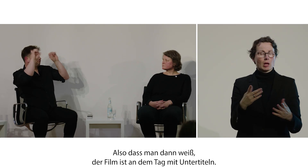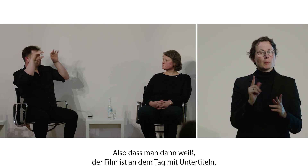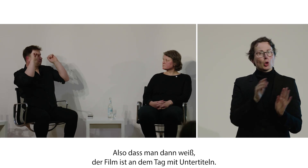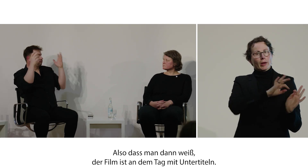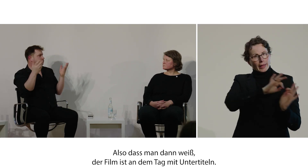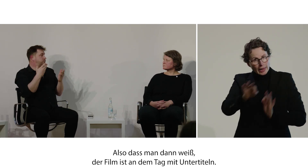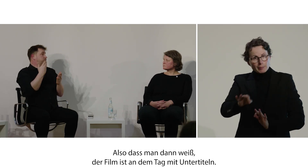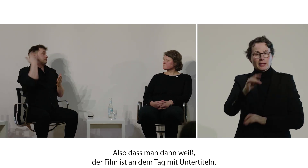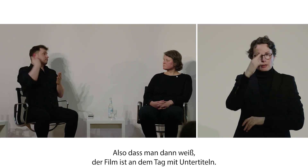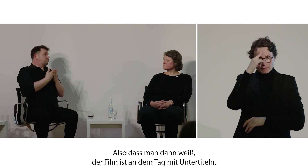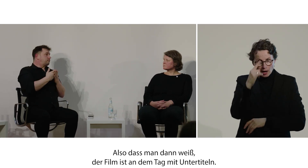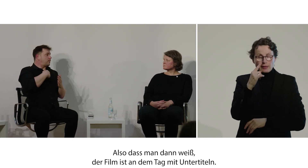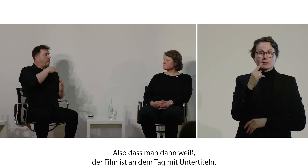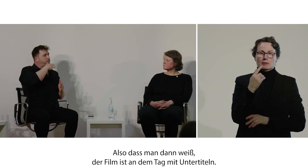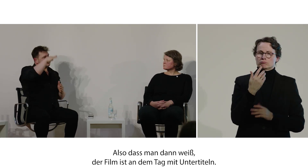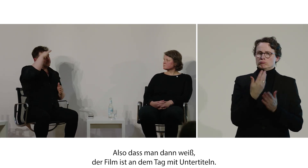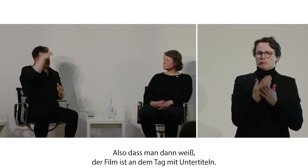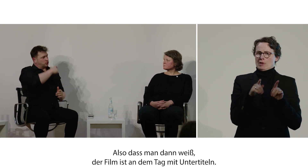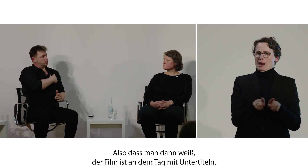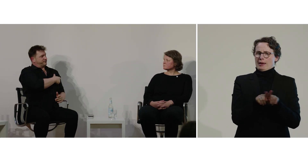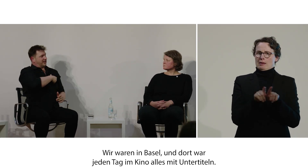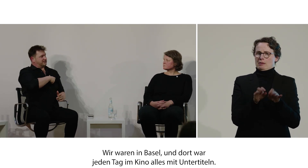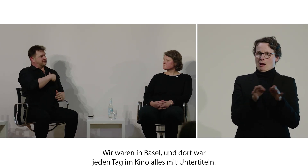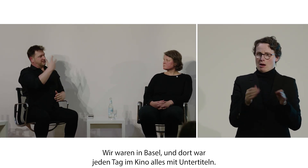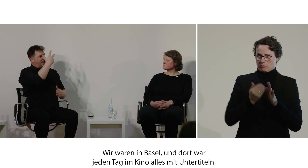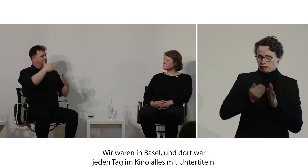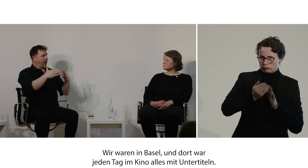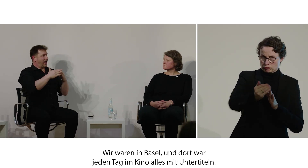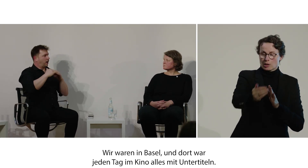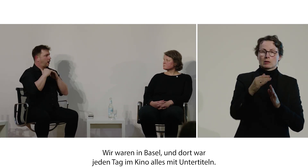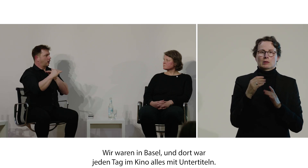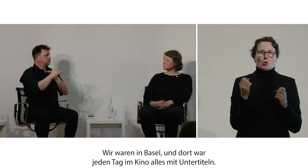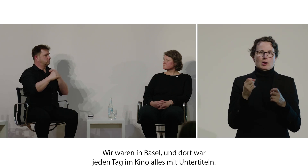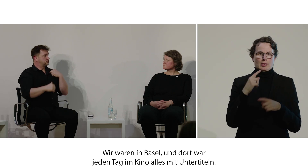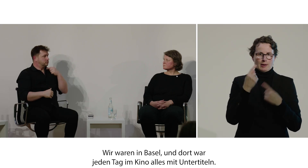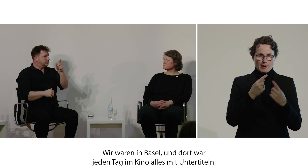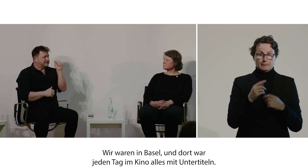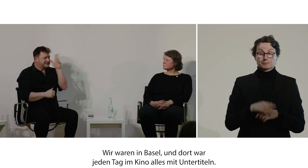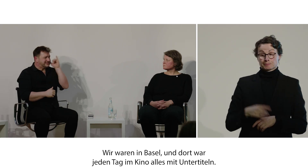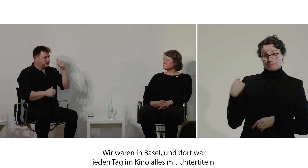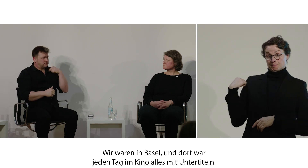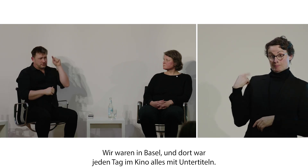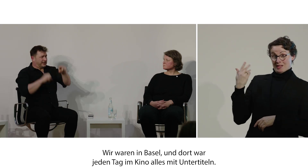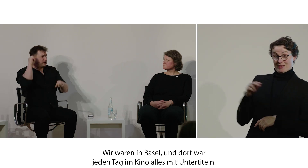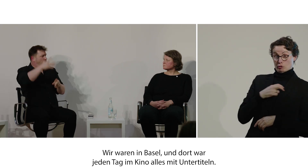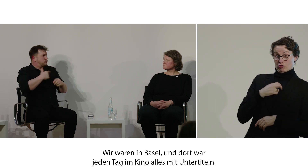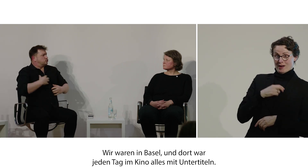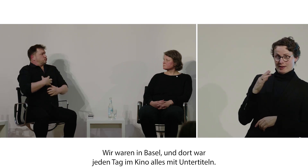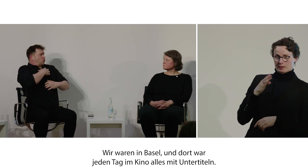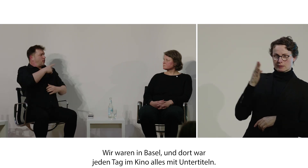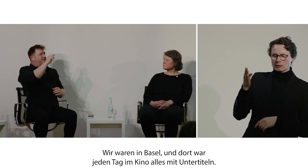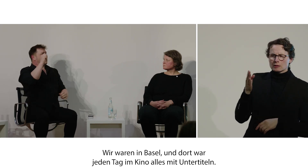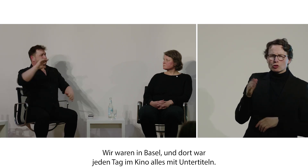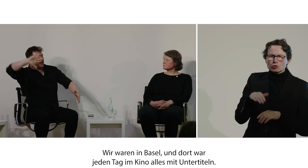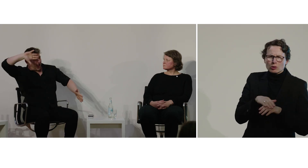weiß, aha, dieser Film ist an dem Tag mit Untertitel. Ja, wir waren ja in Basel gewesen, dort war jeden Tag